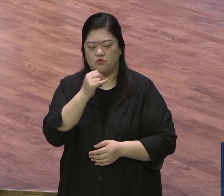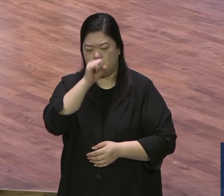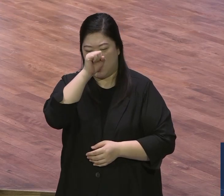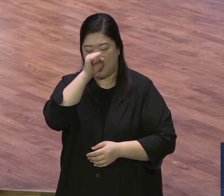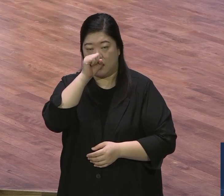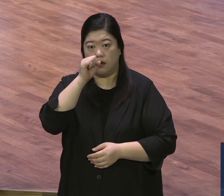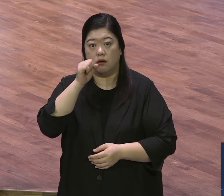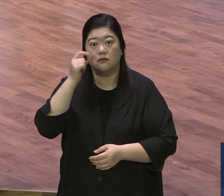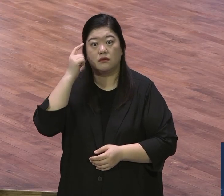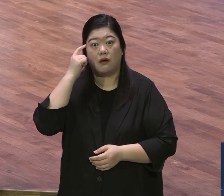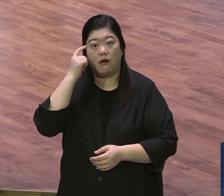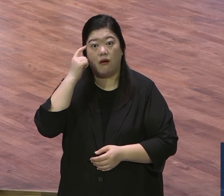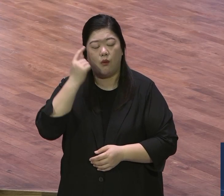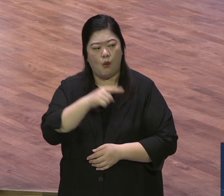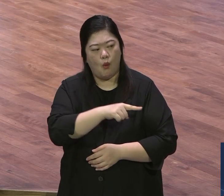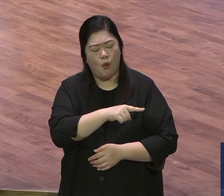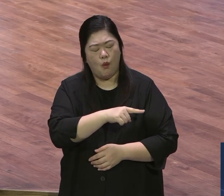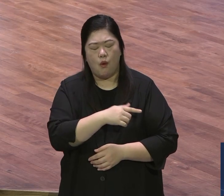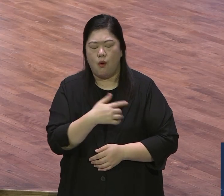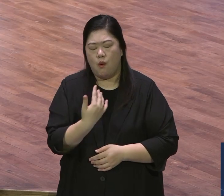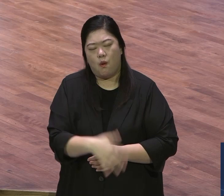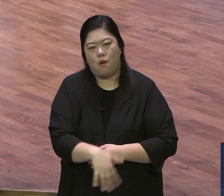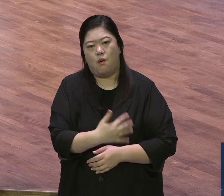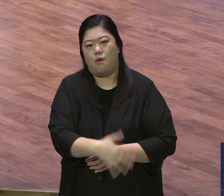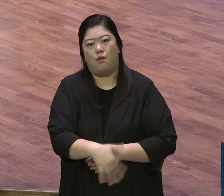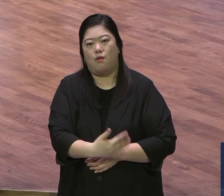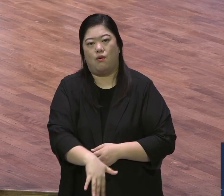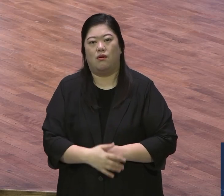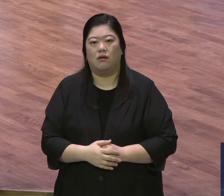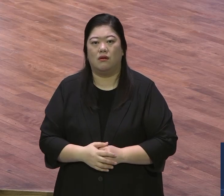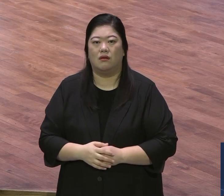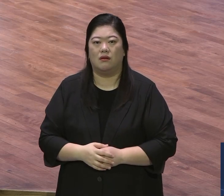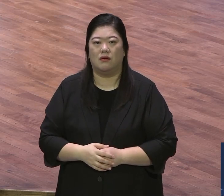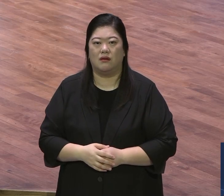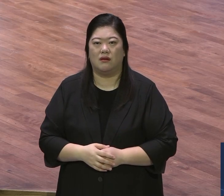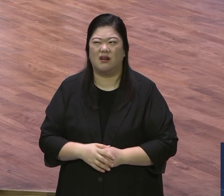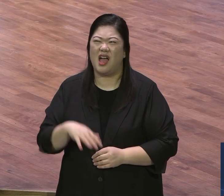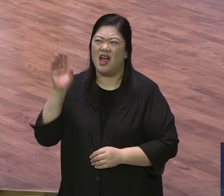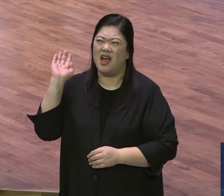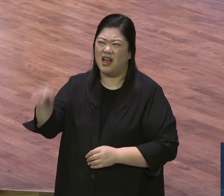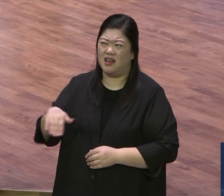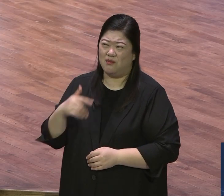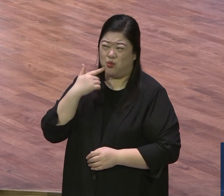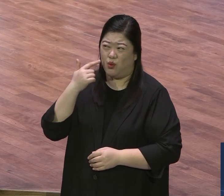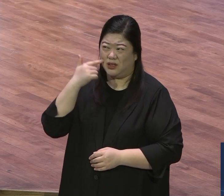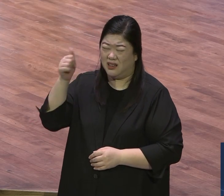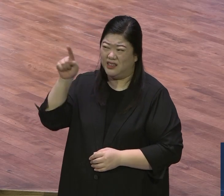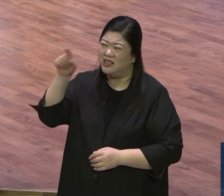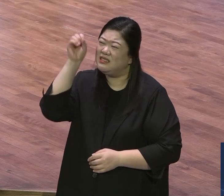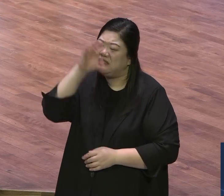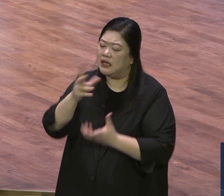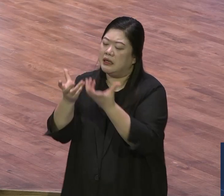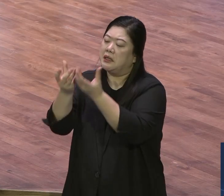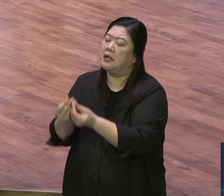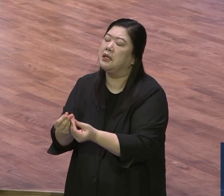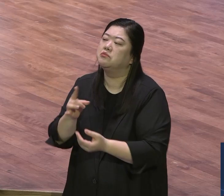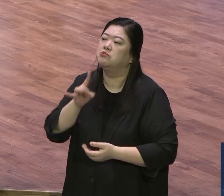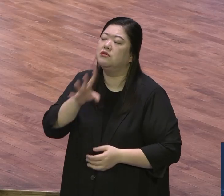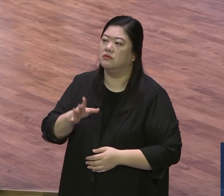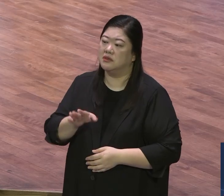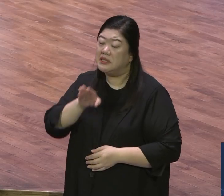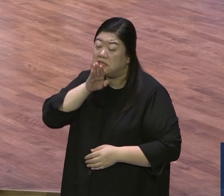내 말이 어렵습니까 목사님 현실적으로 하는 게 참 어려운 말 그렇습니다 완전